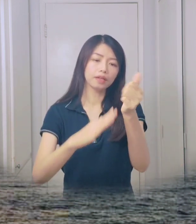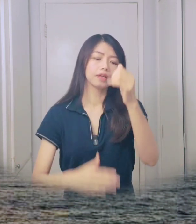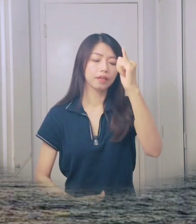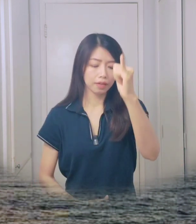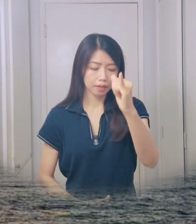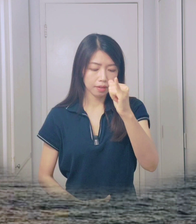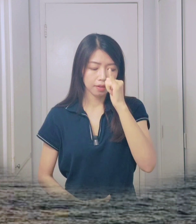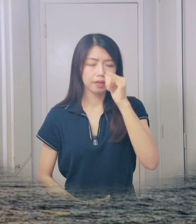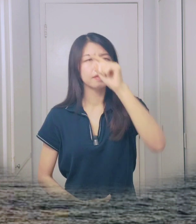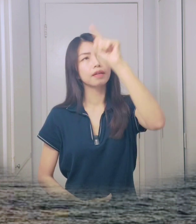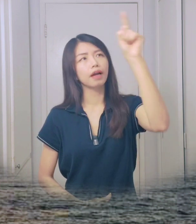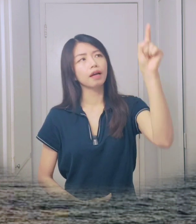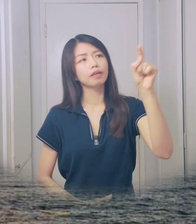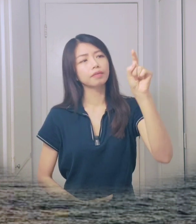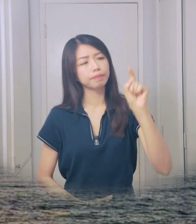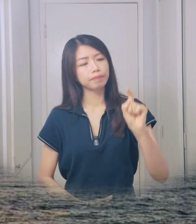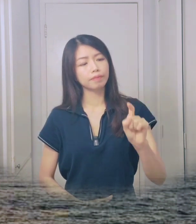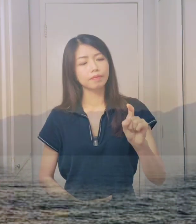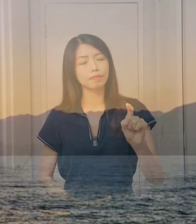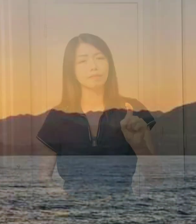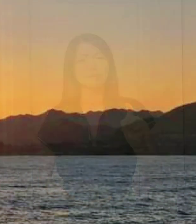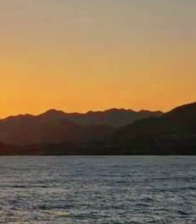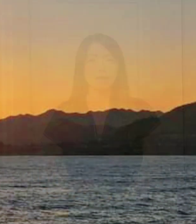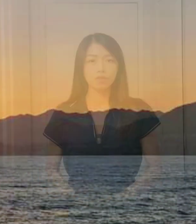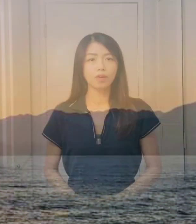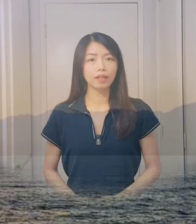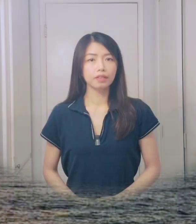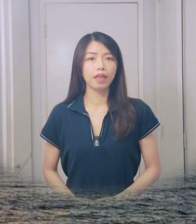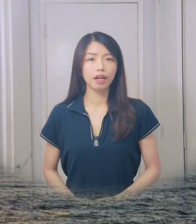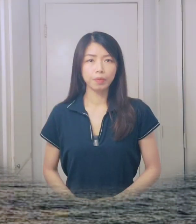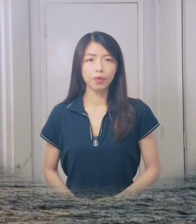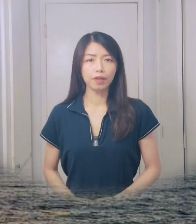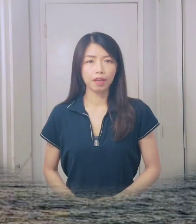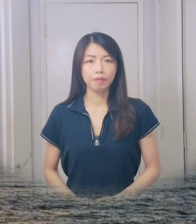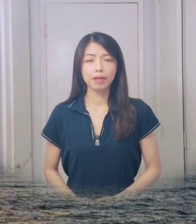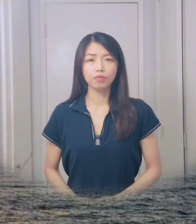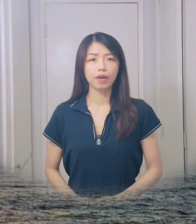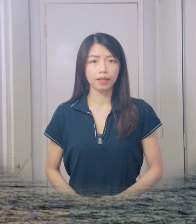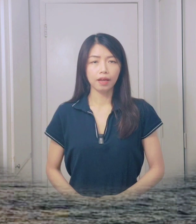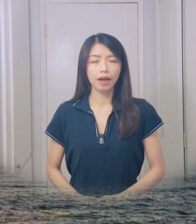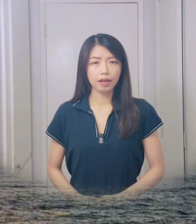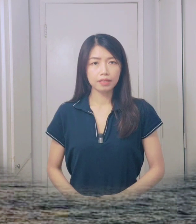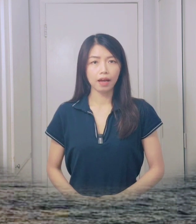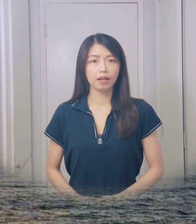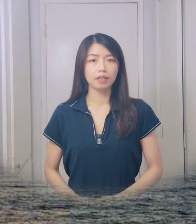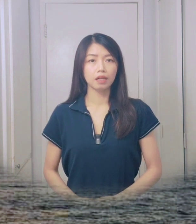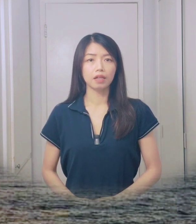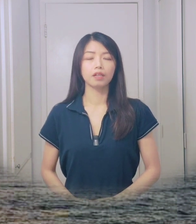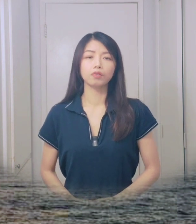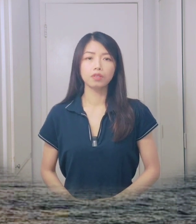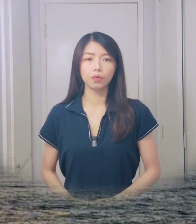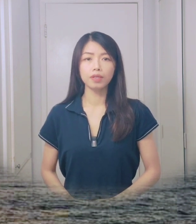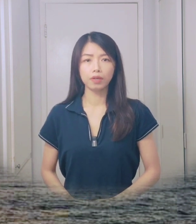소망이 있을까? 매 순간 은혜가 필요하네. 매 순간, 항상,